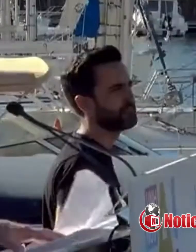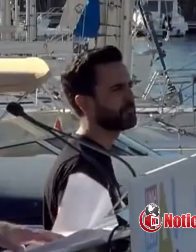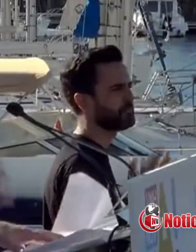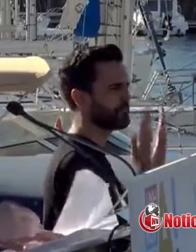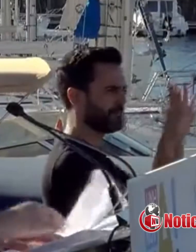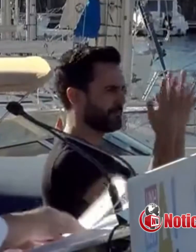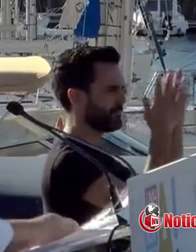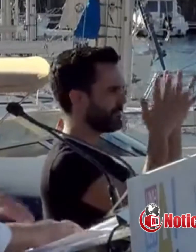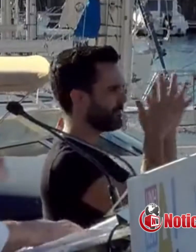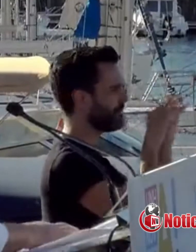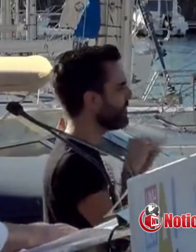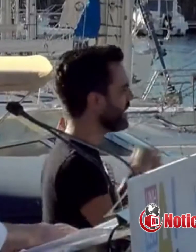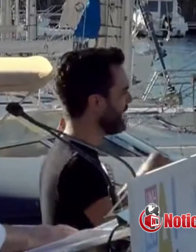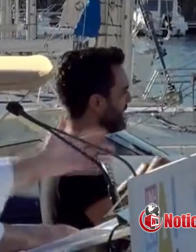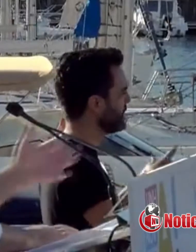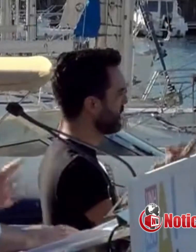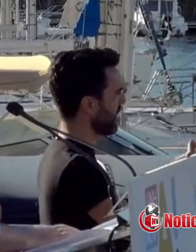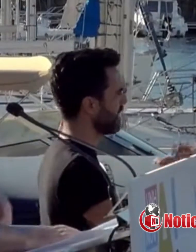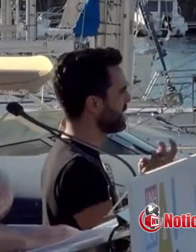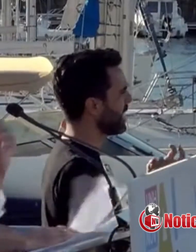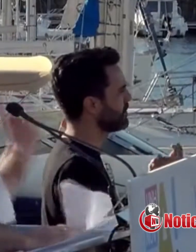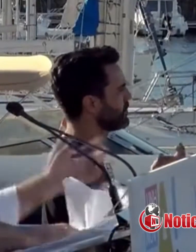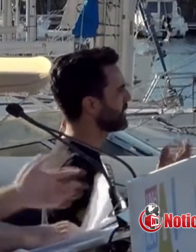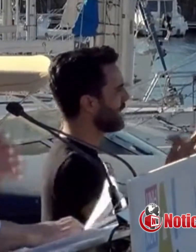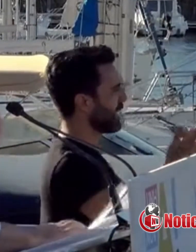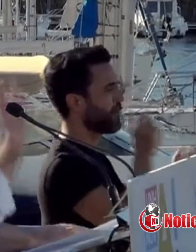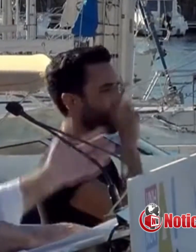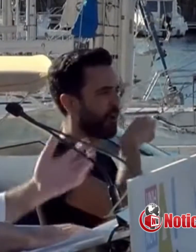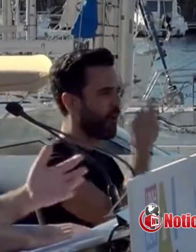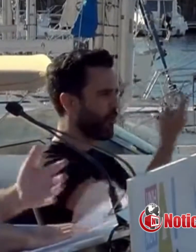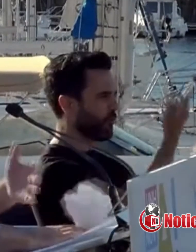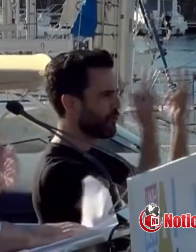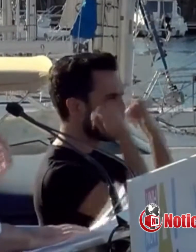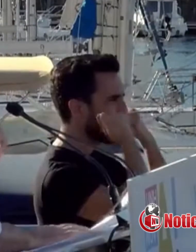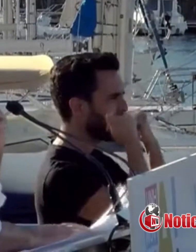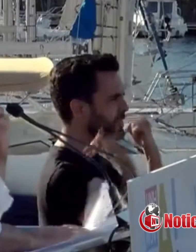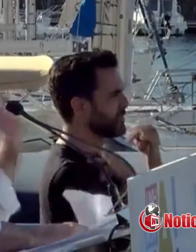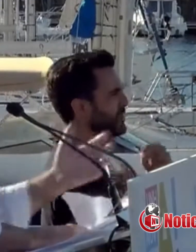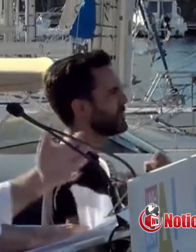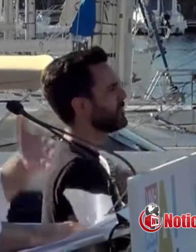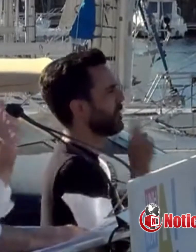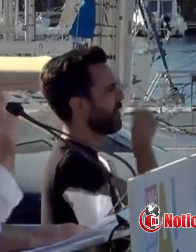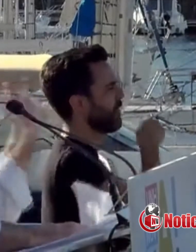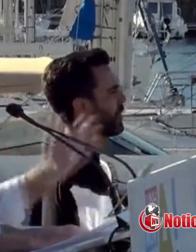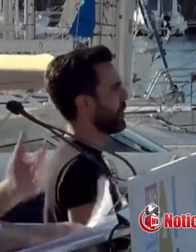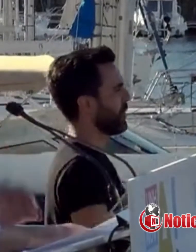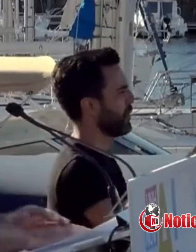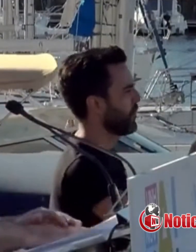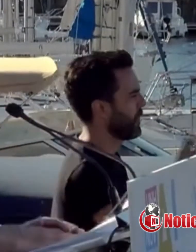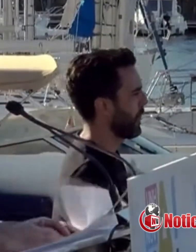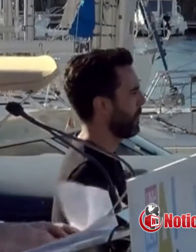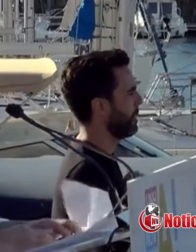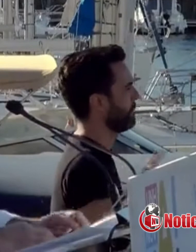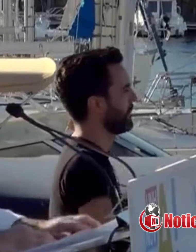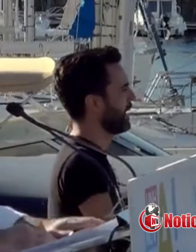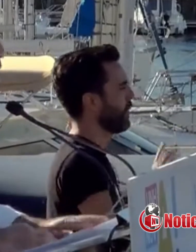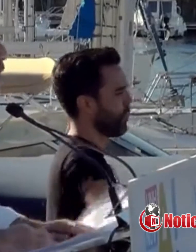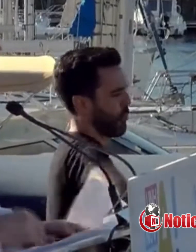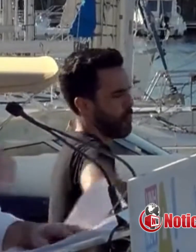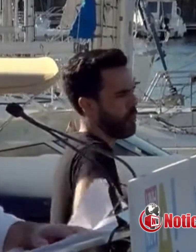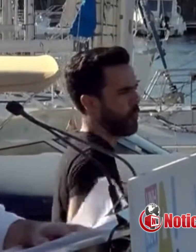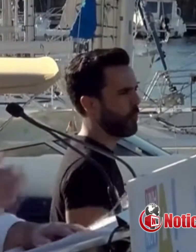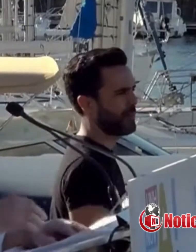Non é isto que necesitamos, nin a sumisión de Feixóo que levou o país a un devalo continuado nesta última década,